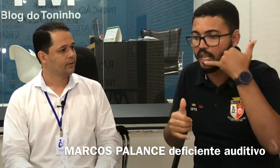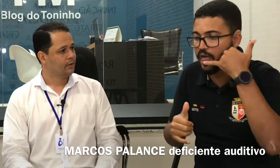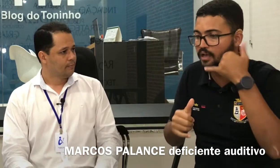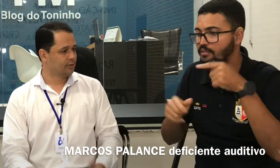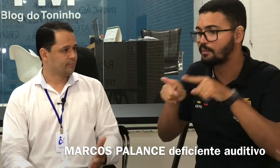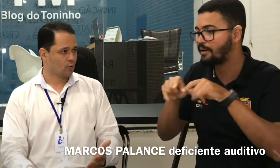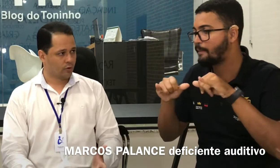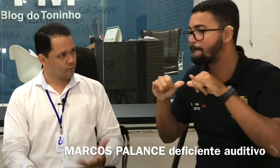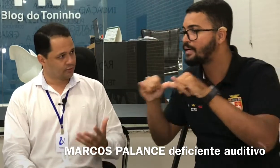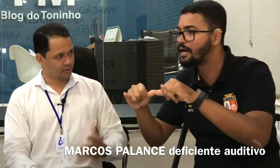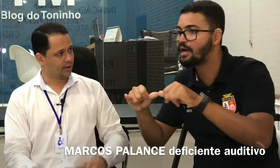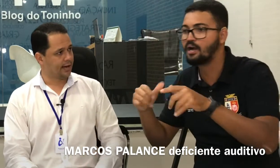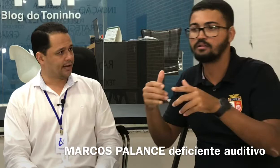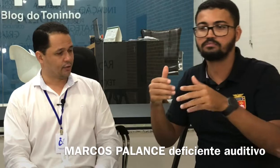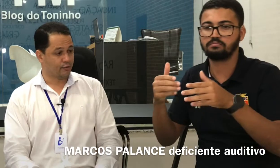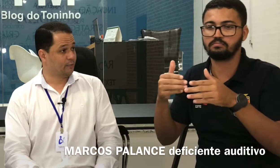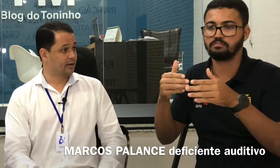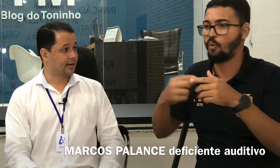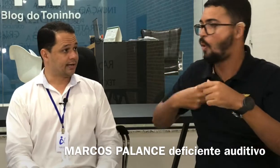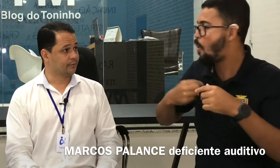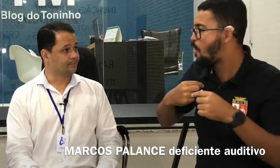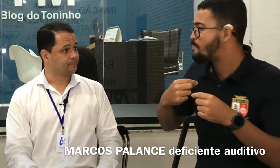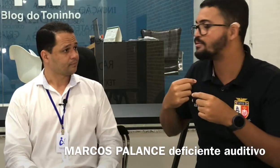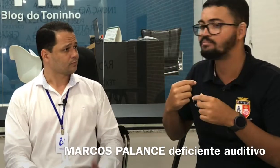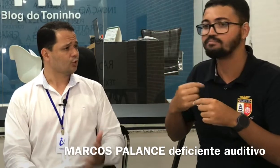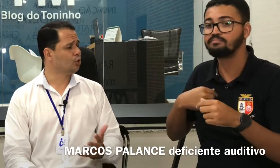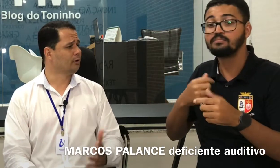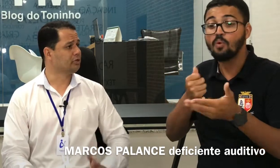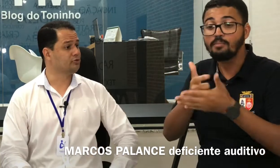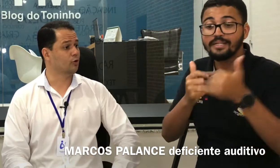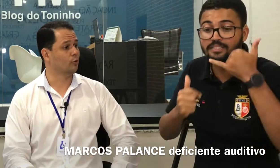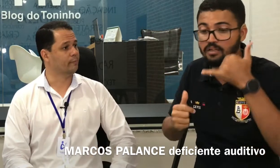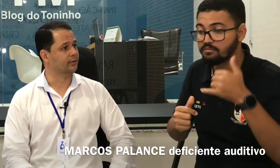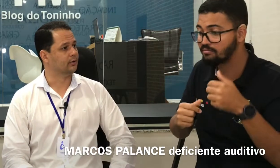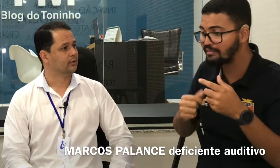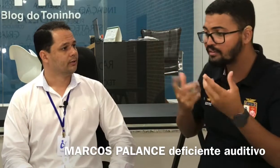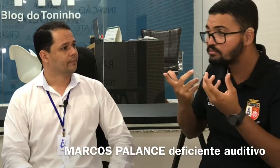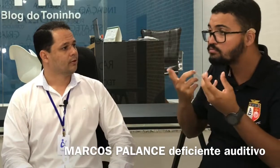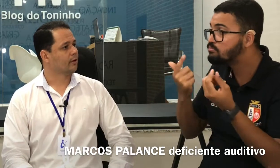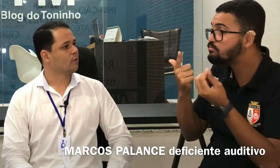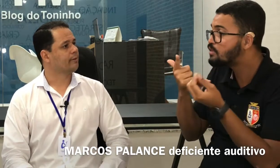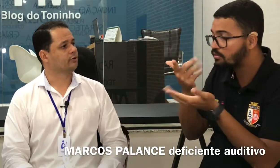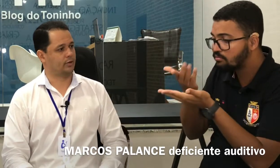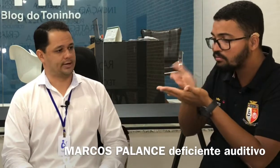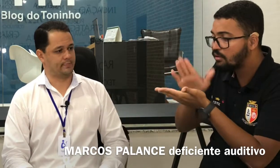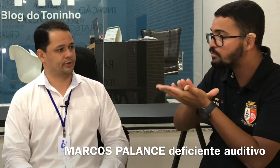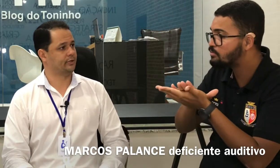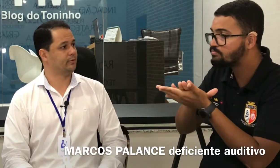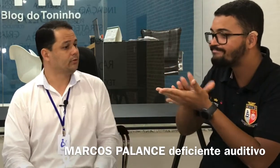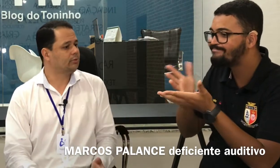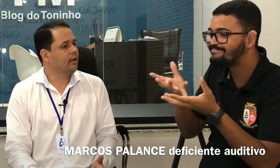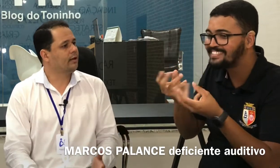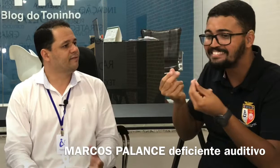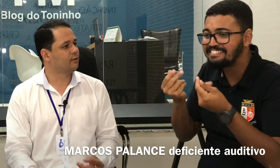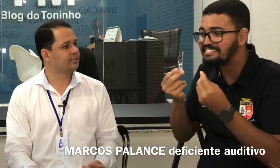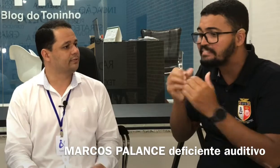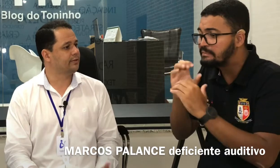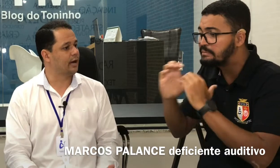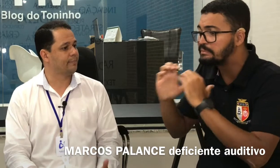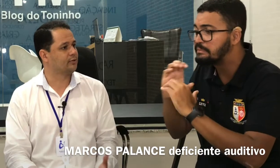Por exemplo, comprar um celular, eu vou no mercado, numa loja de roupa, eu quero comprar um celular, por exemplo, não tem ali informação intérprete para